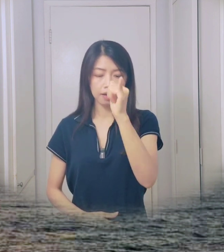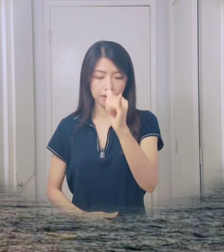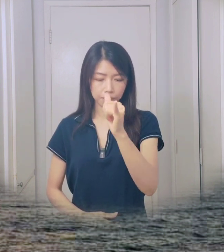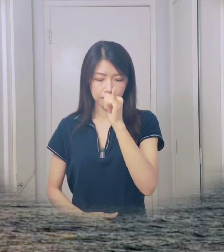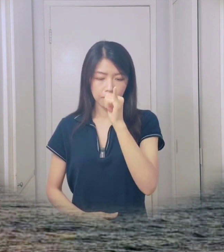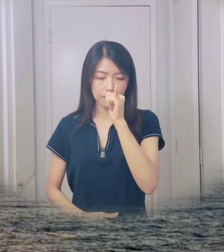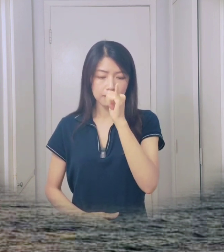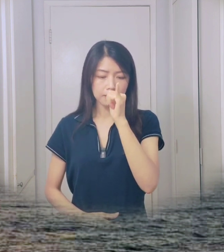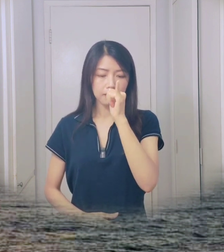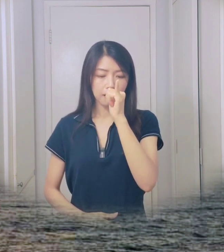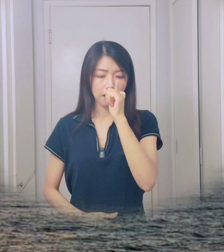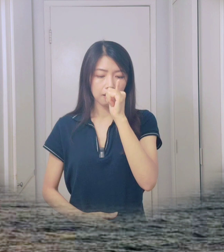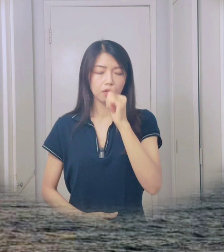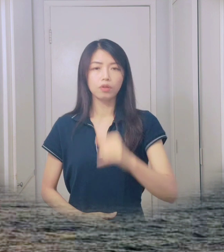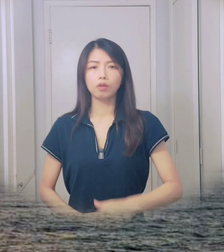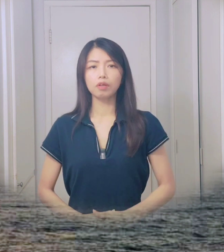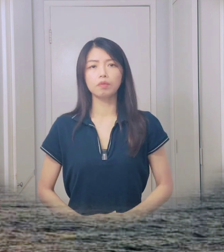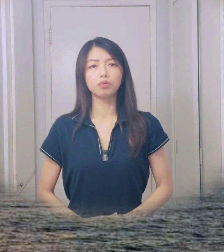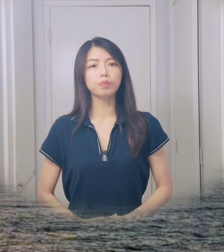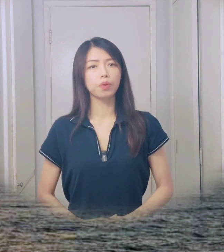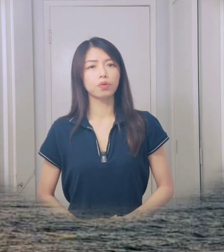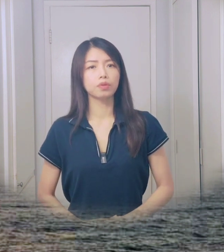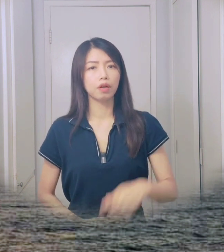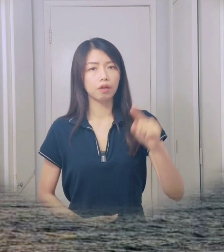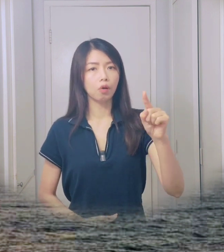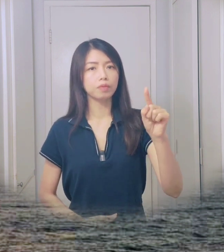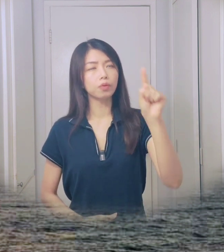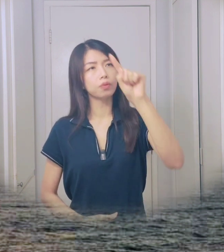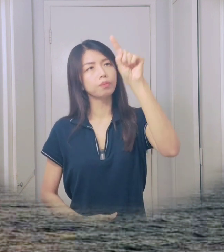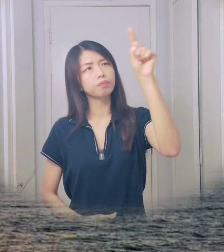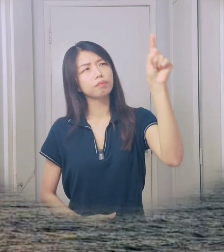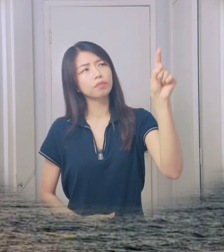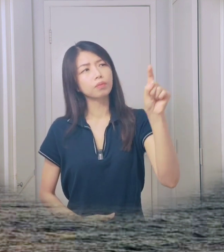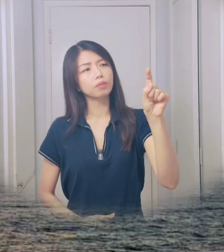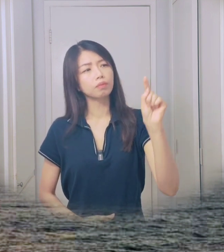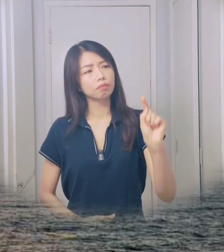있다. 있을까? 여기서는 물음표를 해줬어요. 검지로